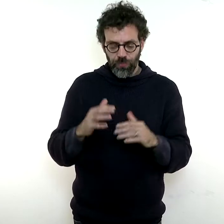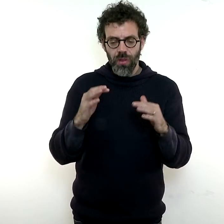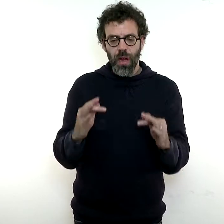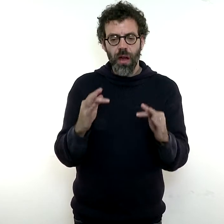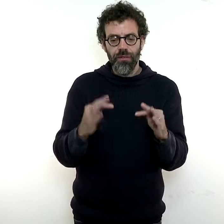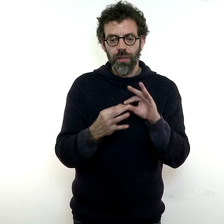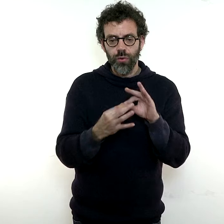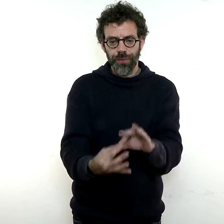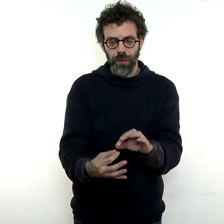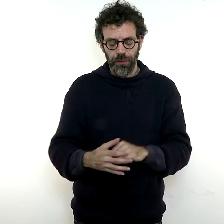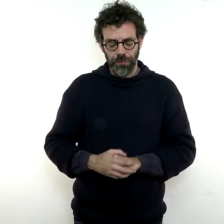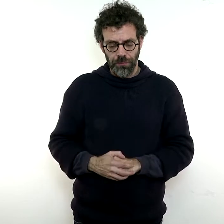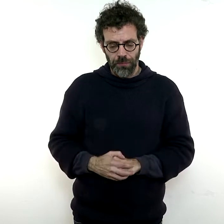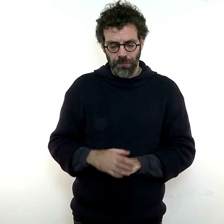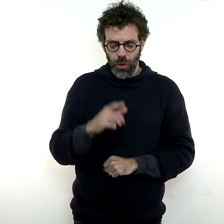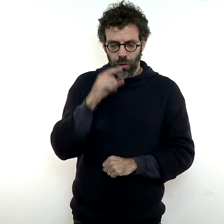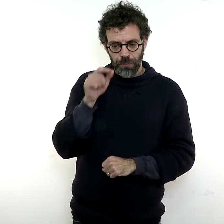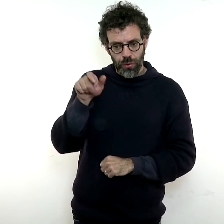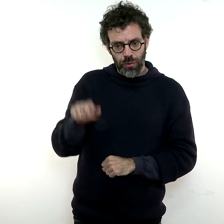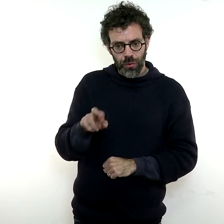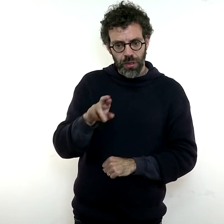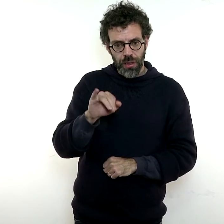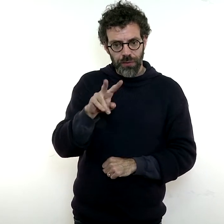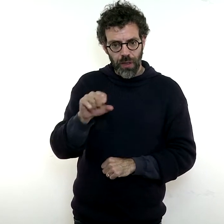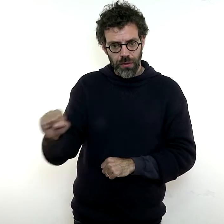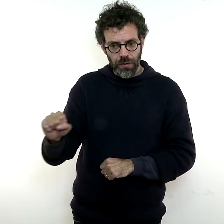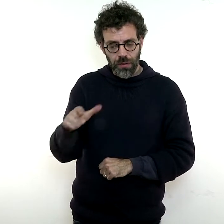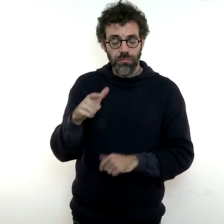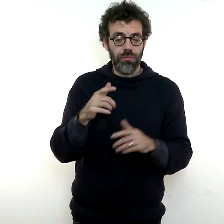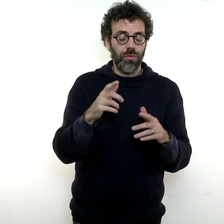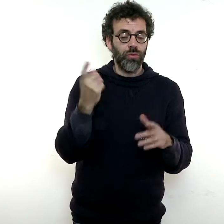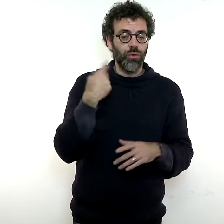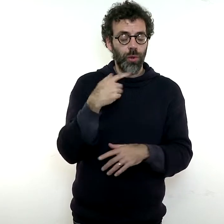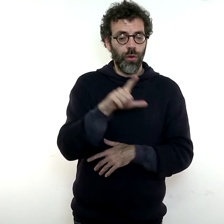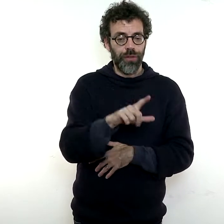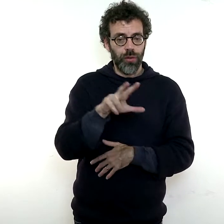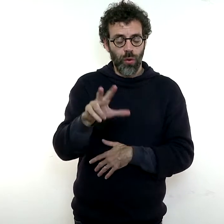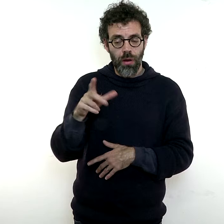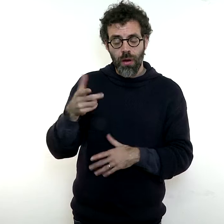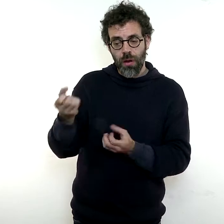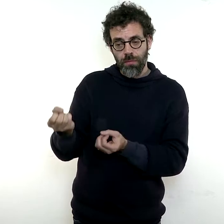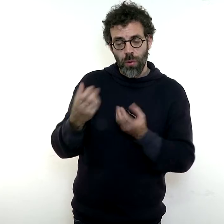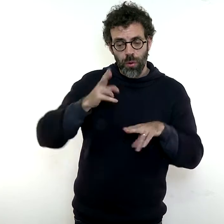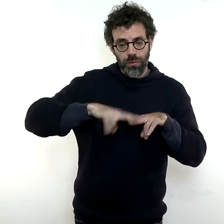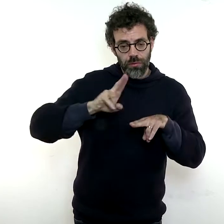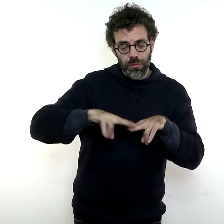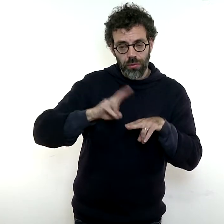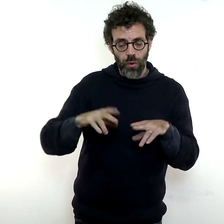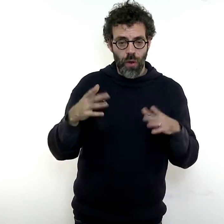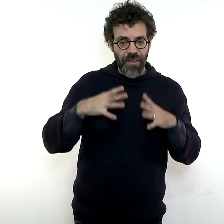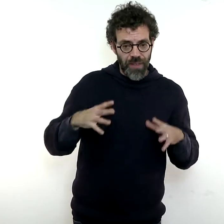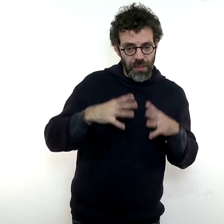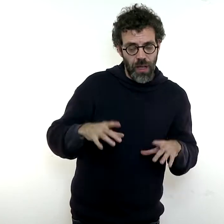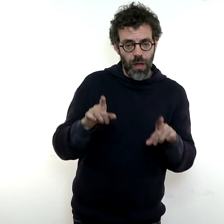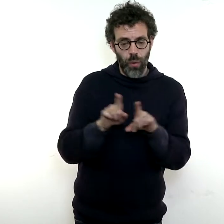suivante, M. Rivas vous propose, dans l'affaire 23, la reconstruction des vestiaires et du clubhouse sur le terrain